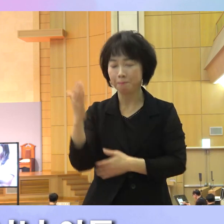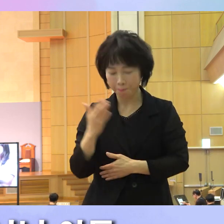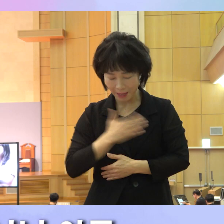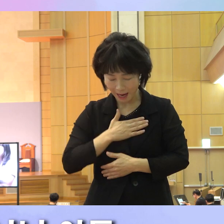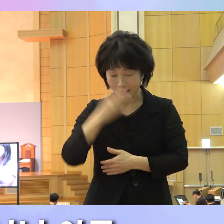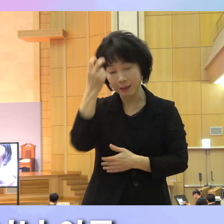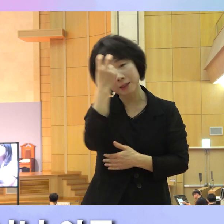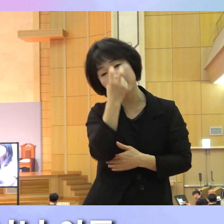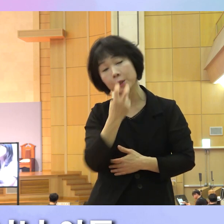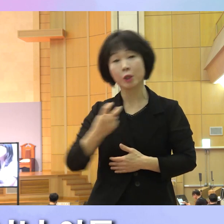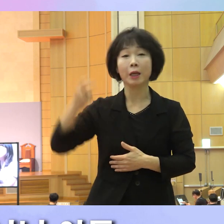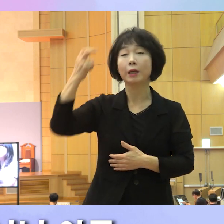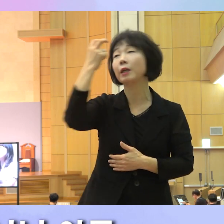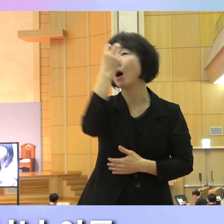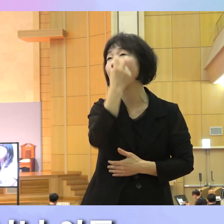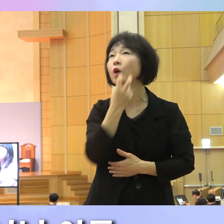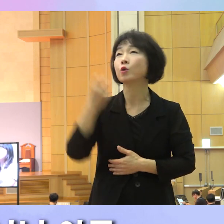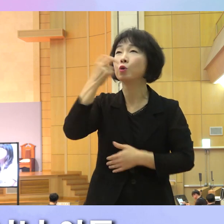주님 나를